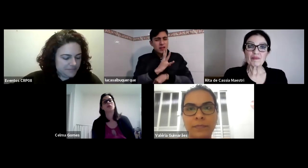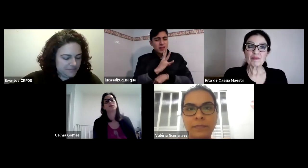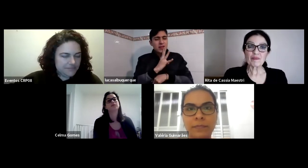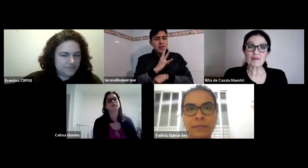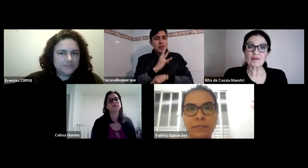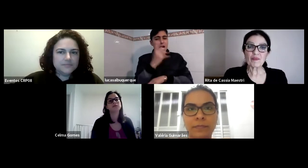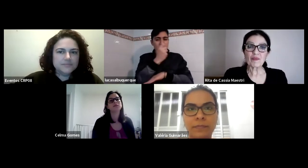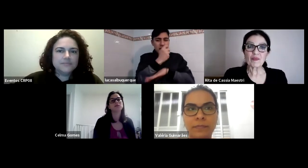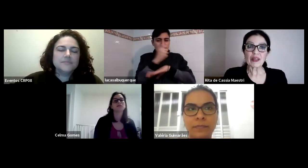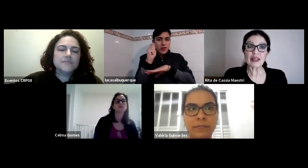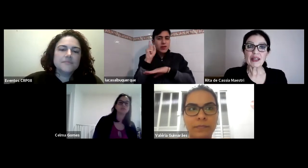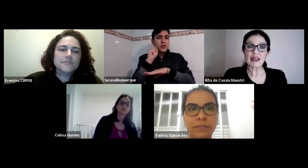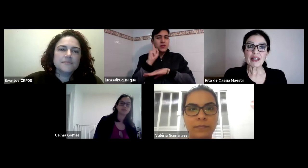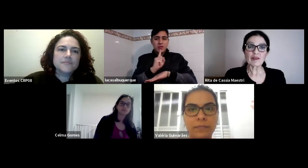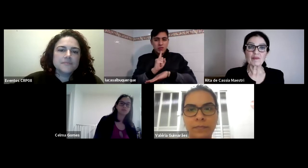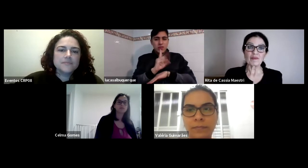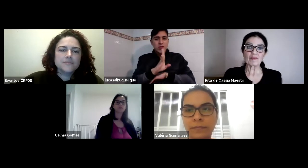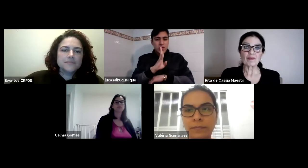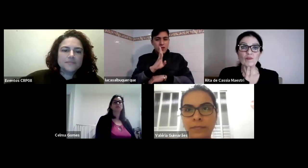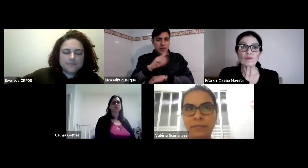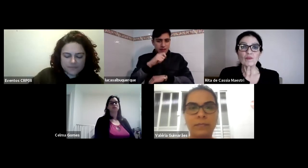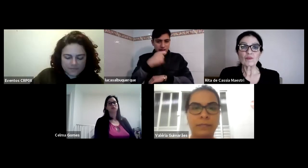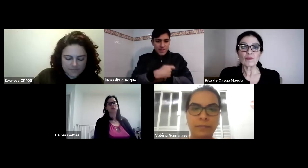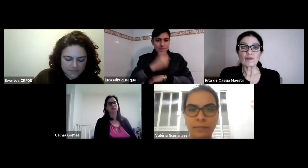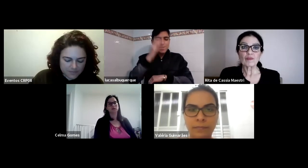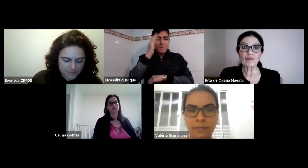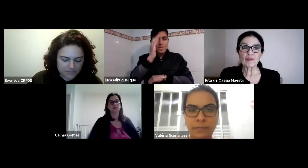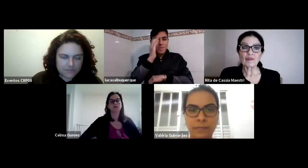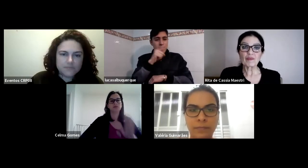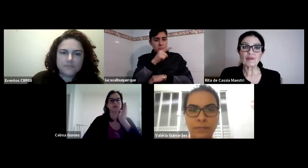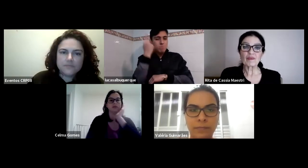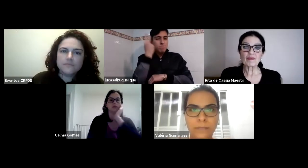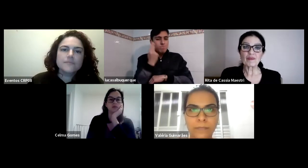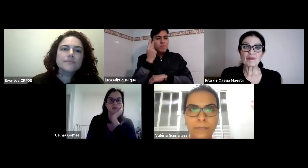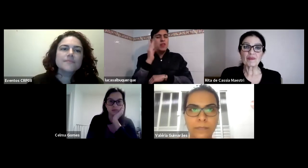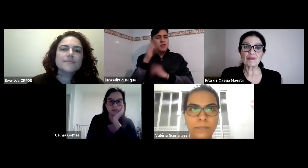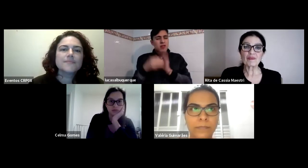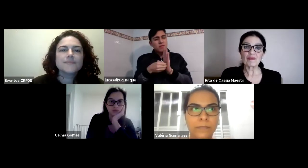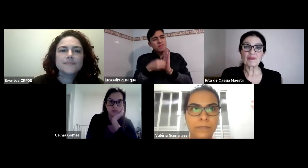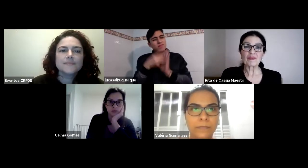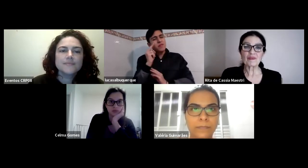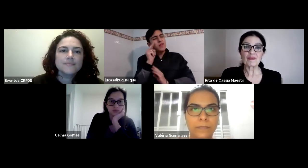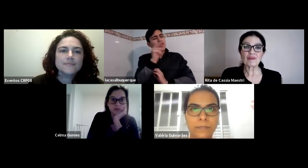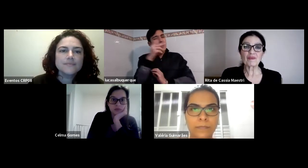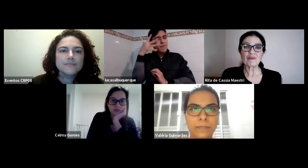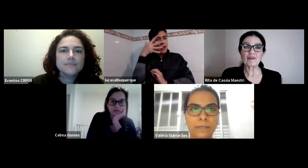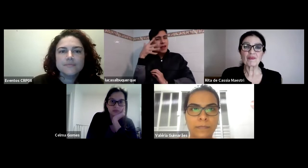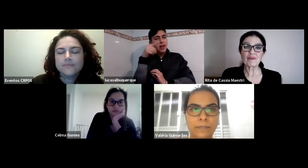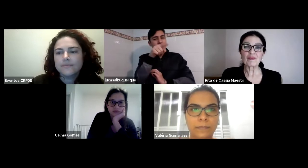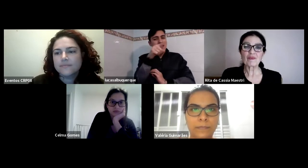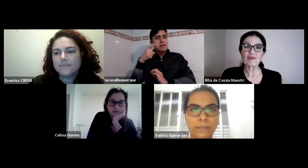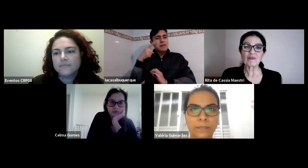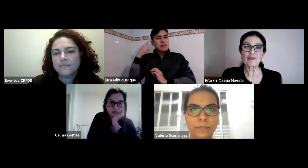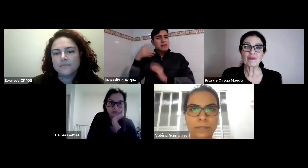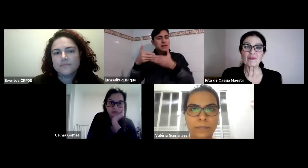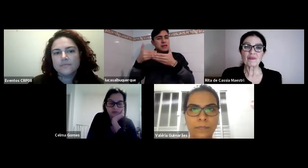dos Surdos, né? A Selma. A Rita já vi também palestras, né, com ela. Então,